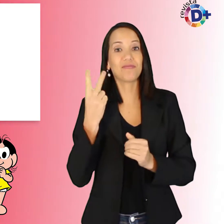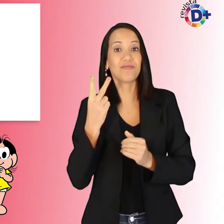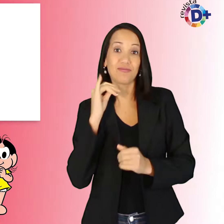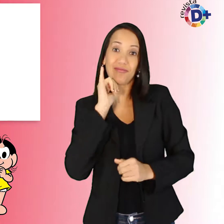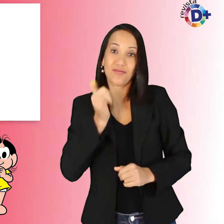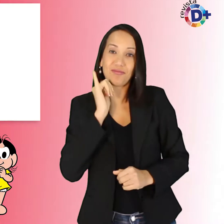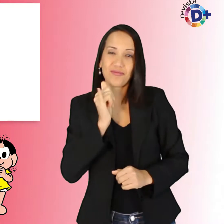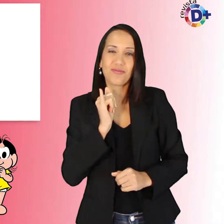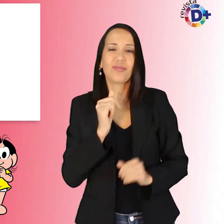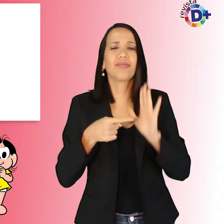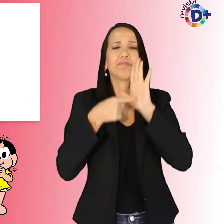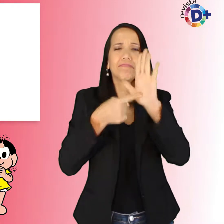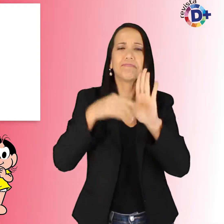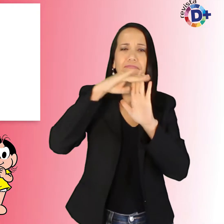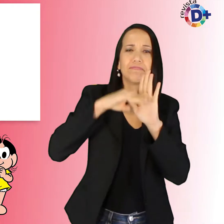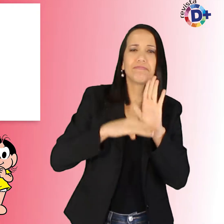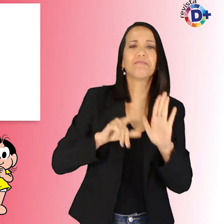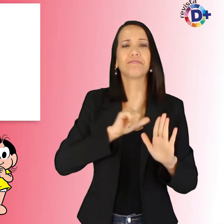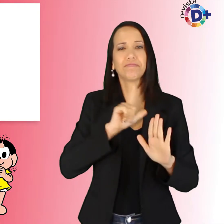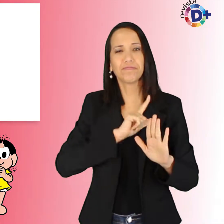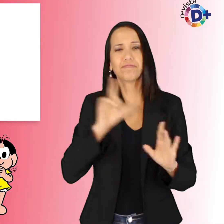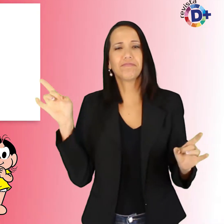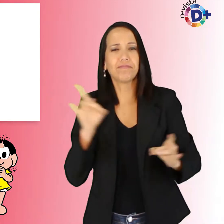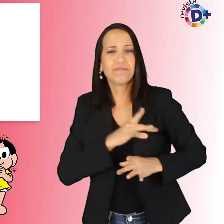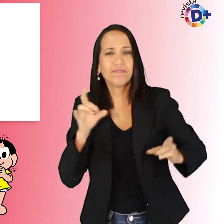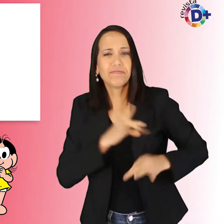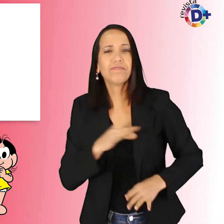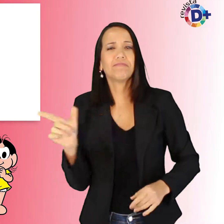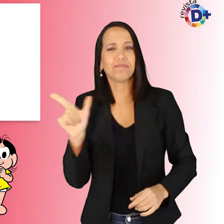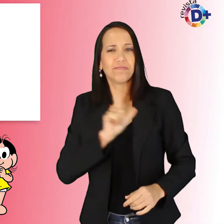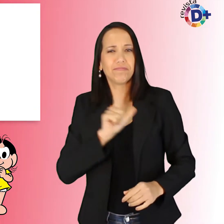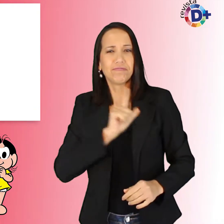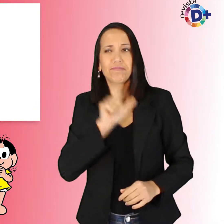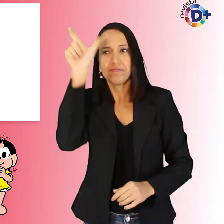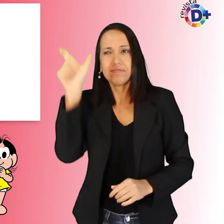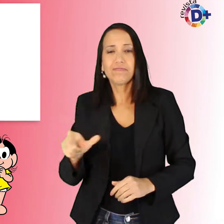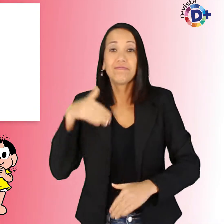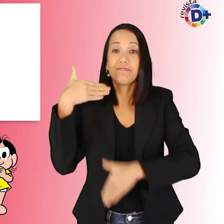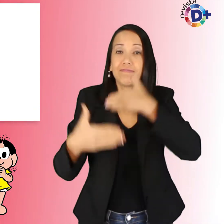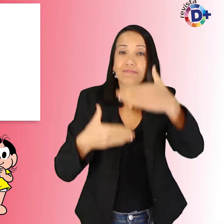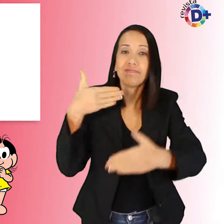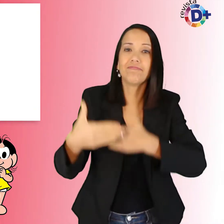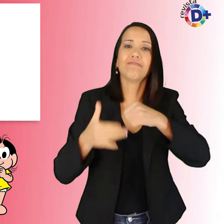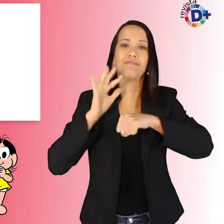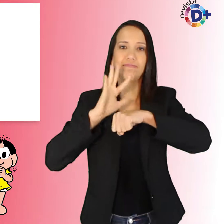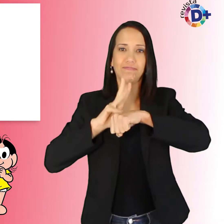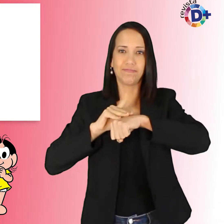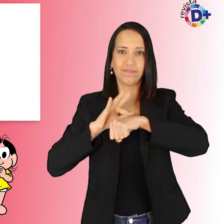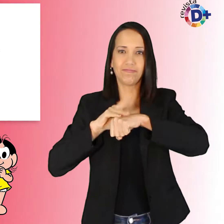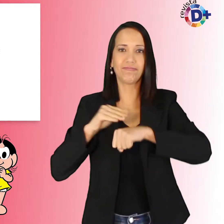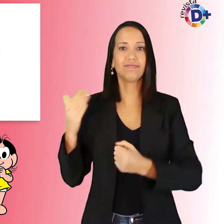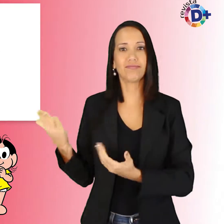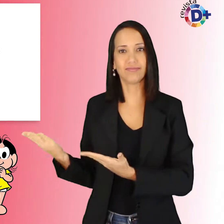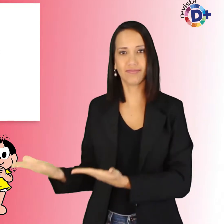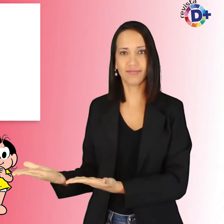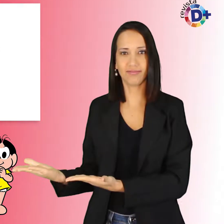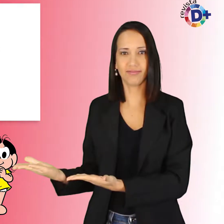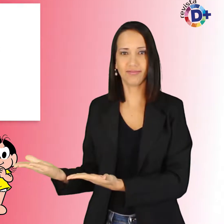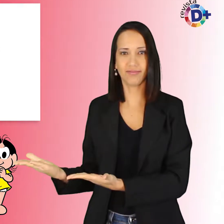trata dos medos do personagem relacionados à evolução da distrofia muscular de